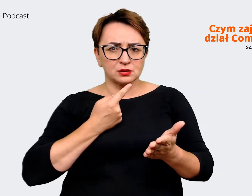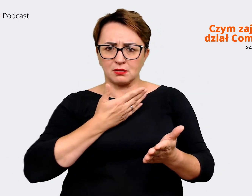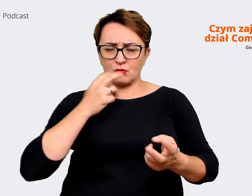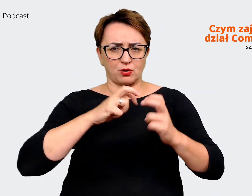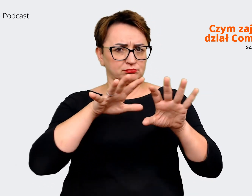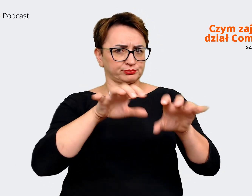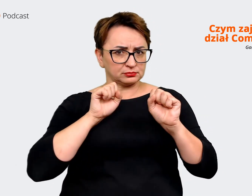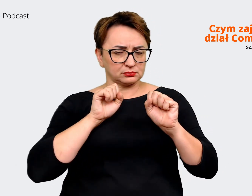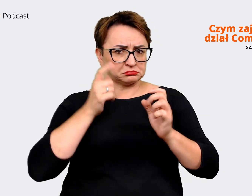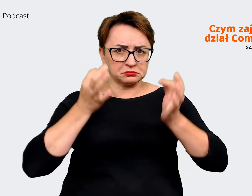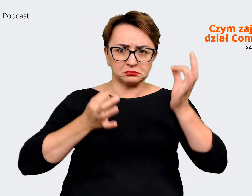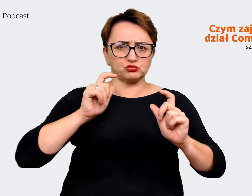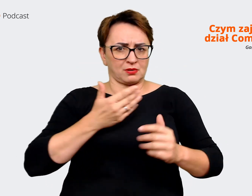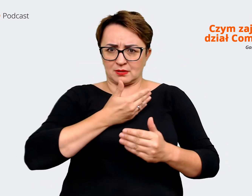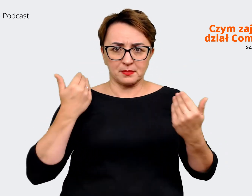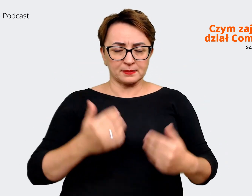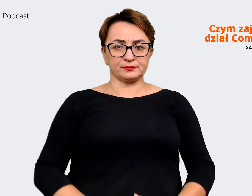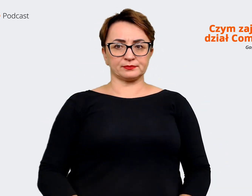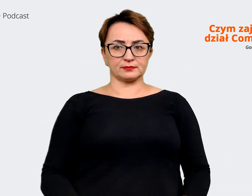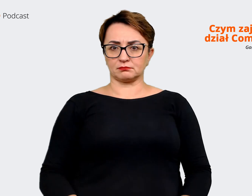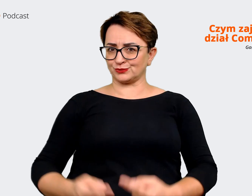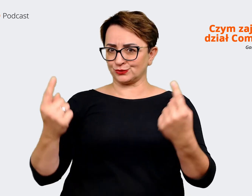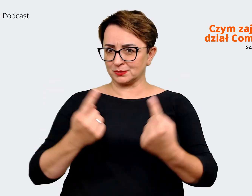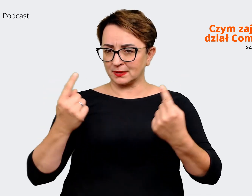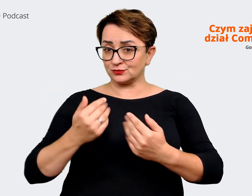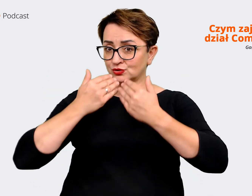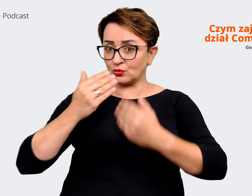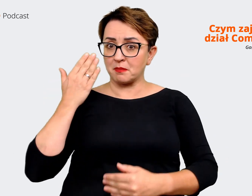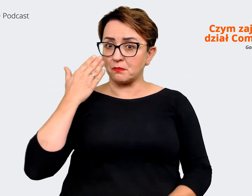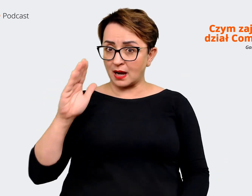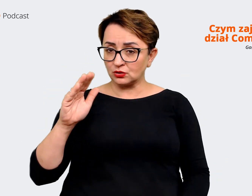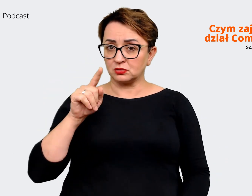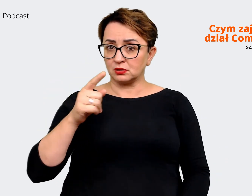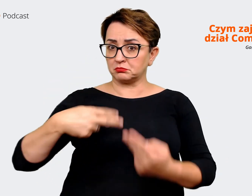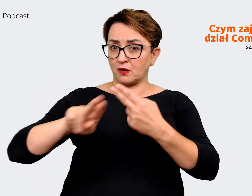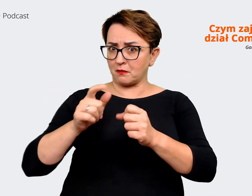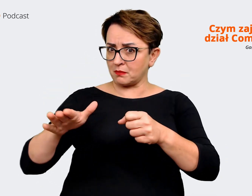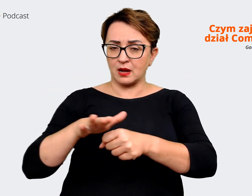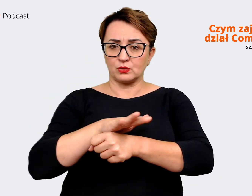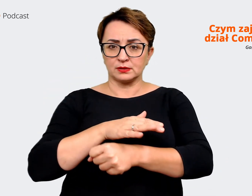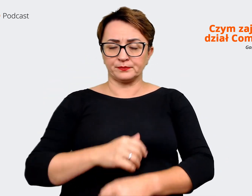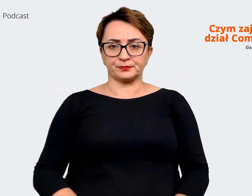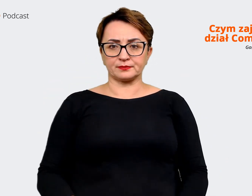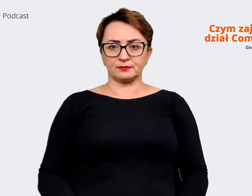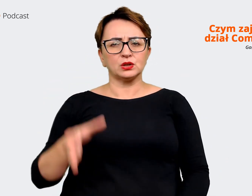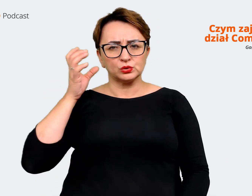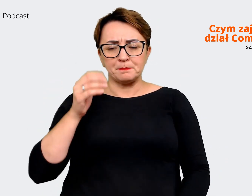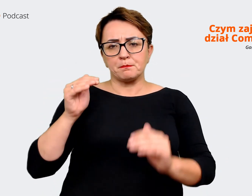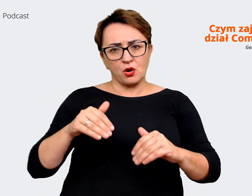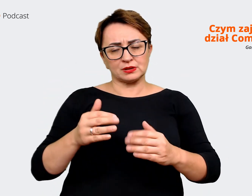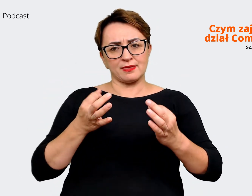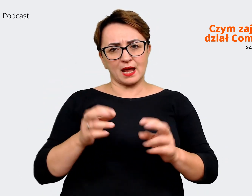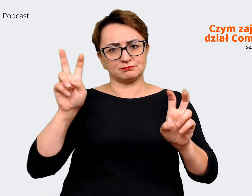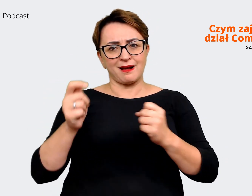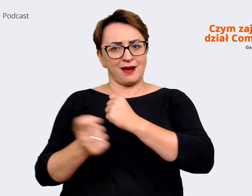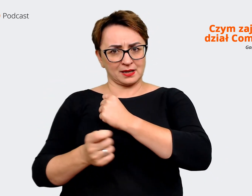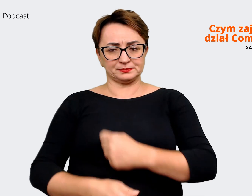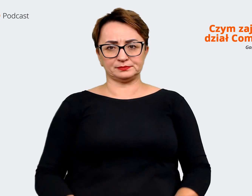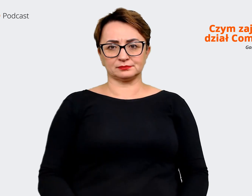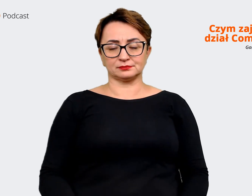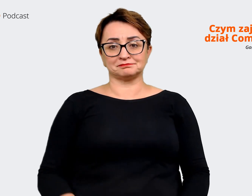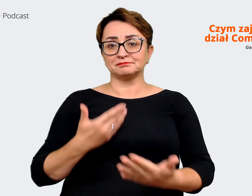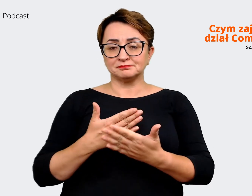pamiętam, było tylko 40 zapytań, więc rzeczywiście ten nasz komunikat już jest zrozumiały i to, co mówimy naszym sprzedającym, jest okej, tak, jest napisane